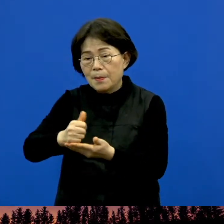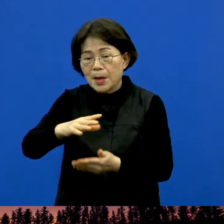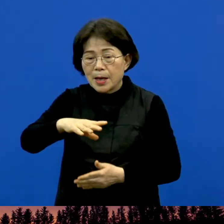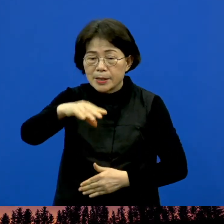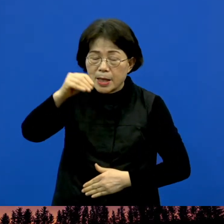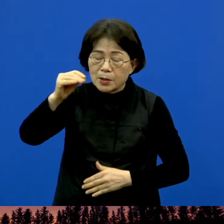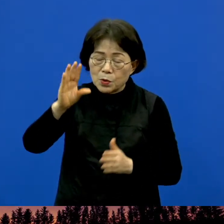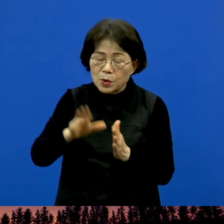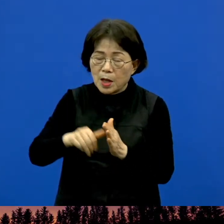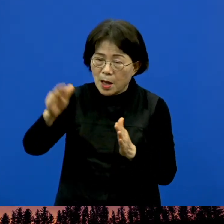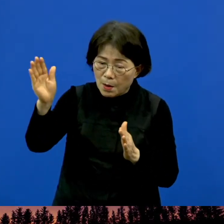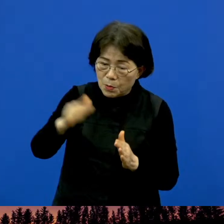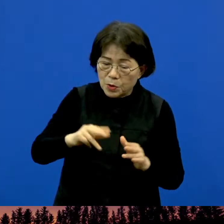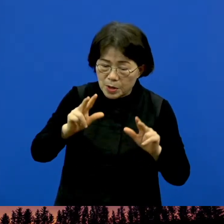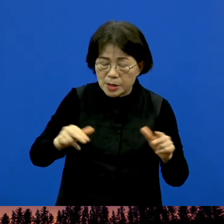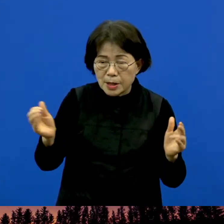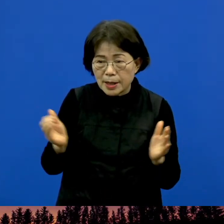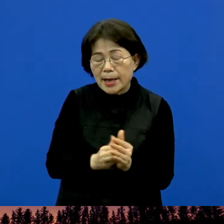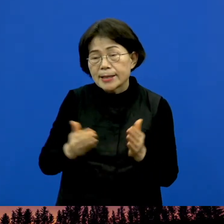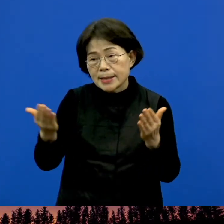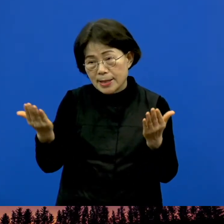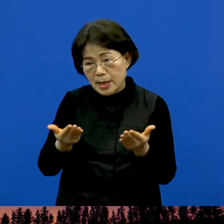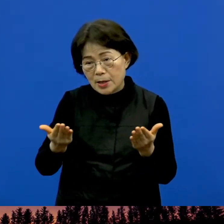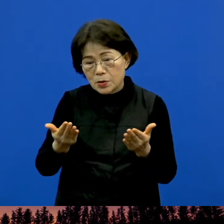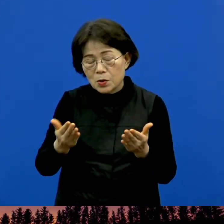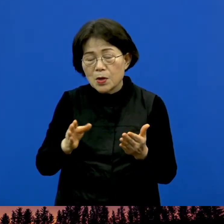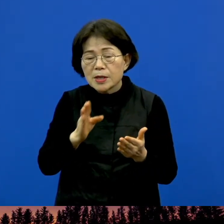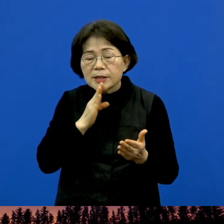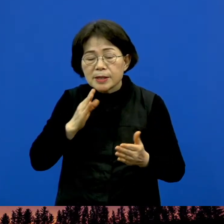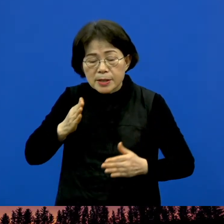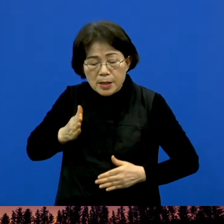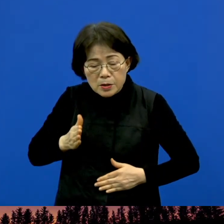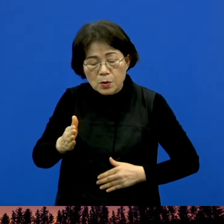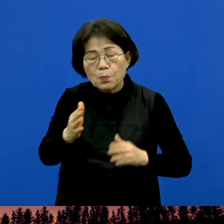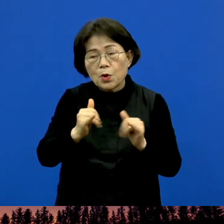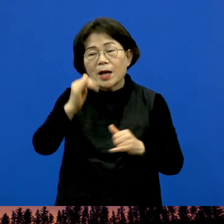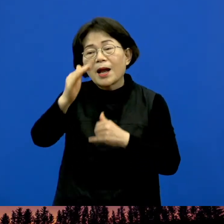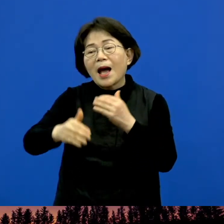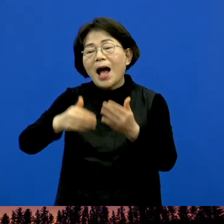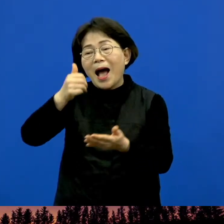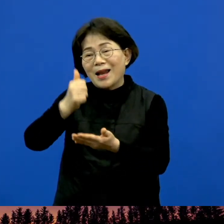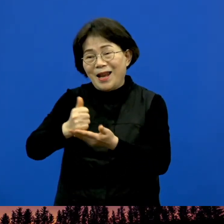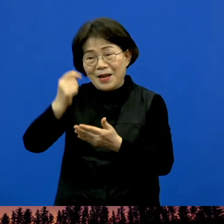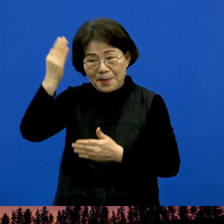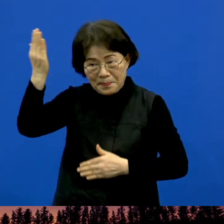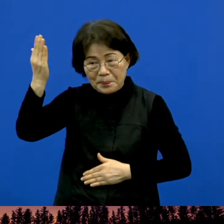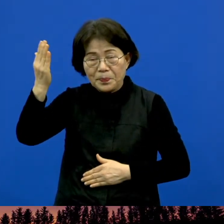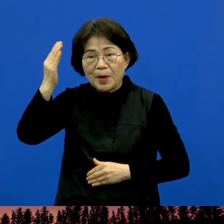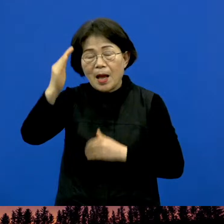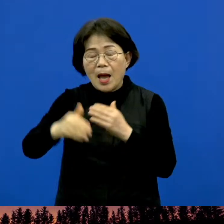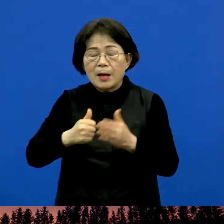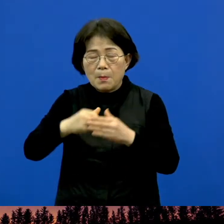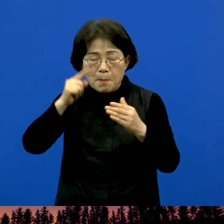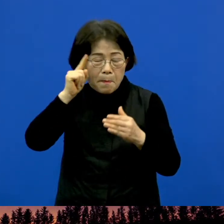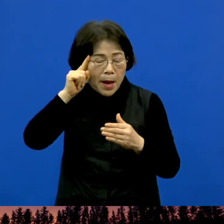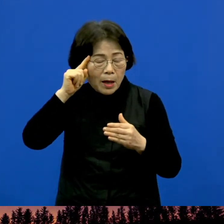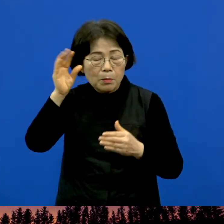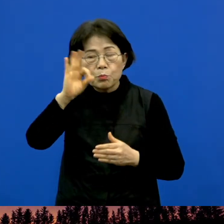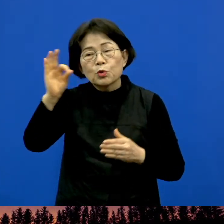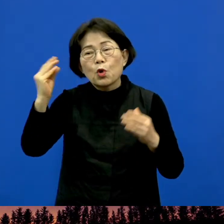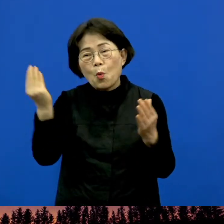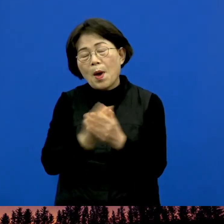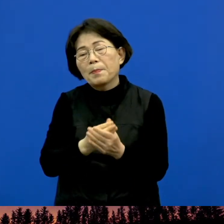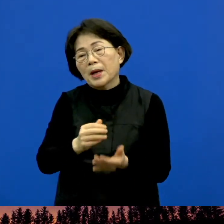계속 일하시는 분이시고 진짜 전문가는 하나님이시죠. 전문가 정도가 아니라 하나님은 완벽하신 분이시죠.